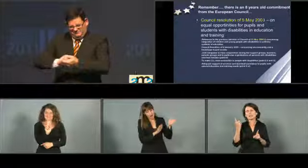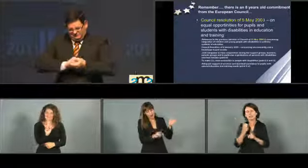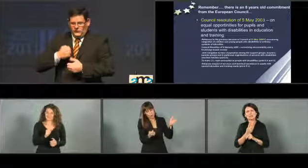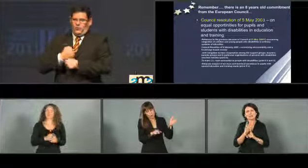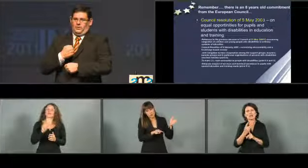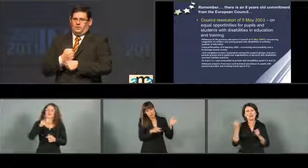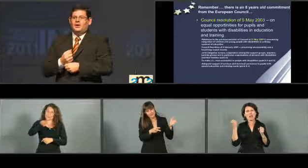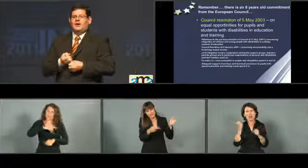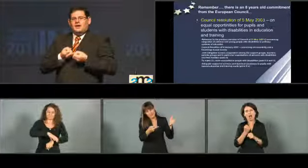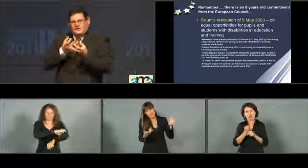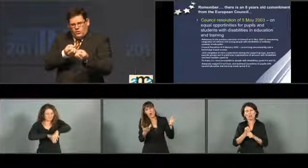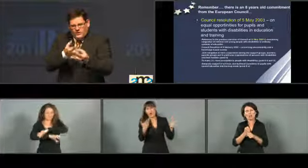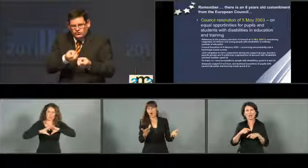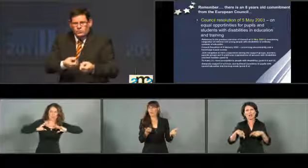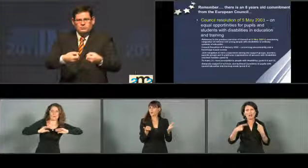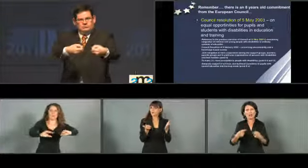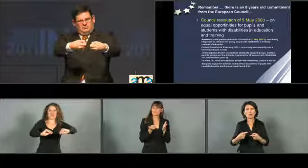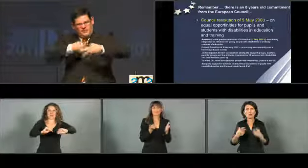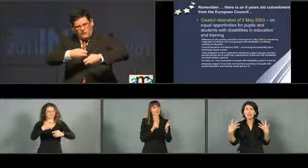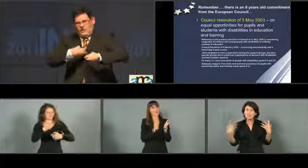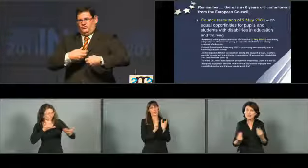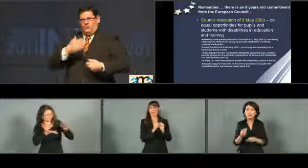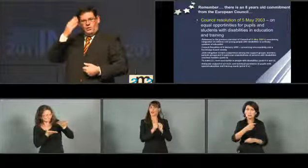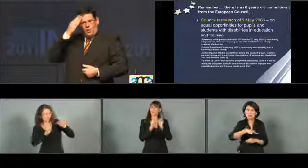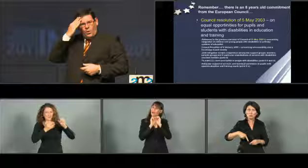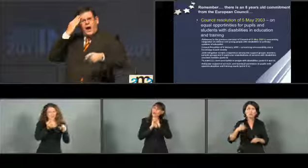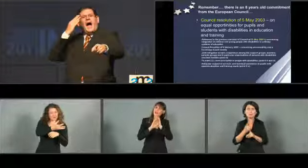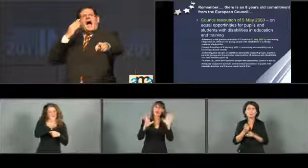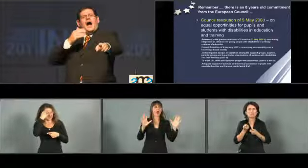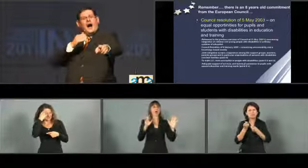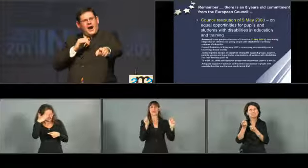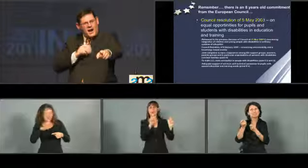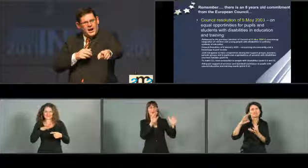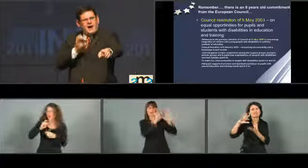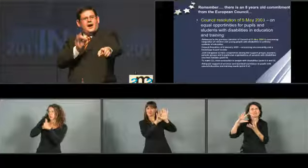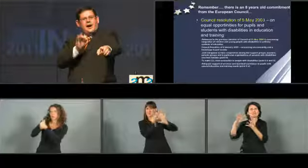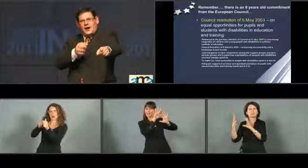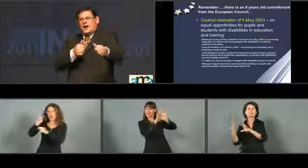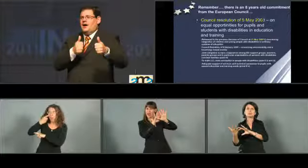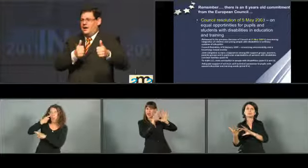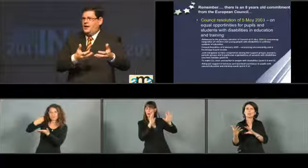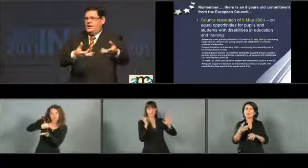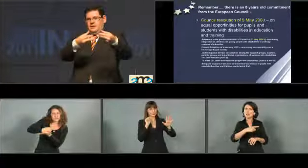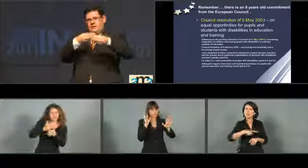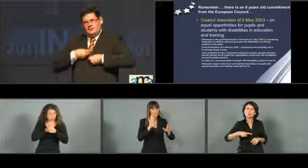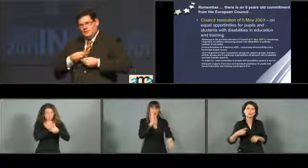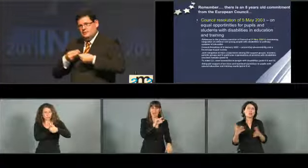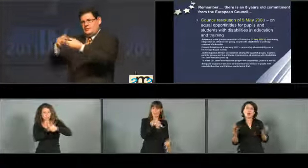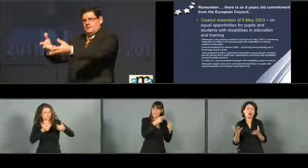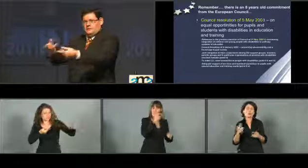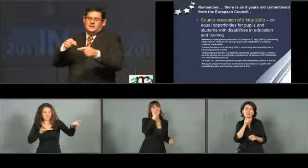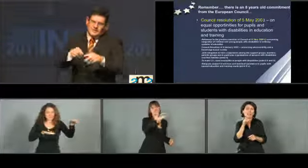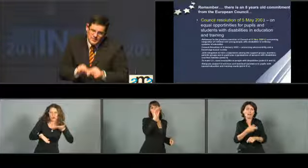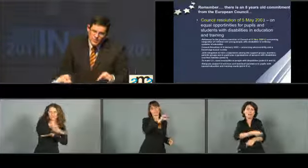vrais changements. On ne doit pas attendre. On doit vraiment relever nos manches et concrètement aller vers les autres, discuter,